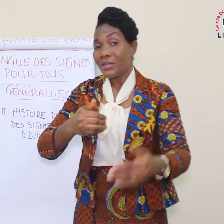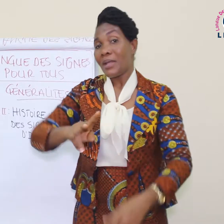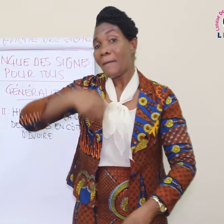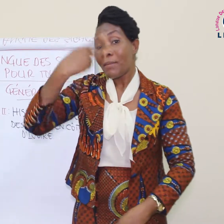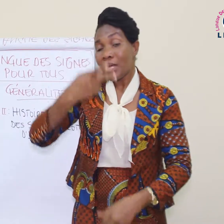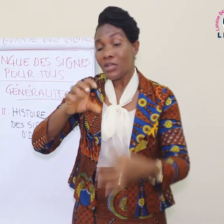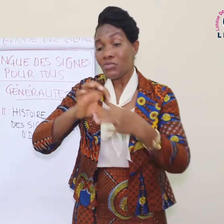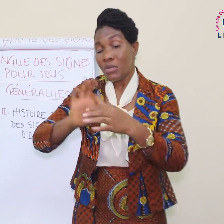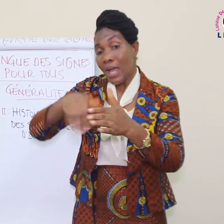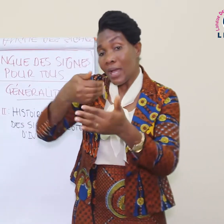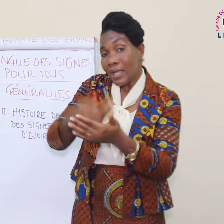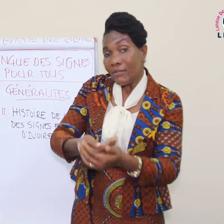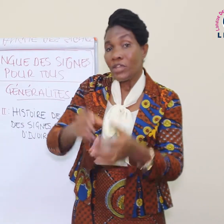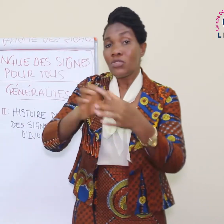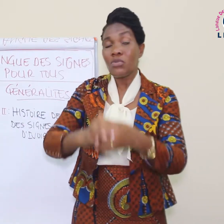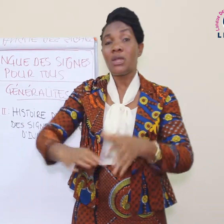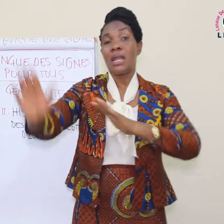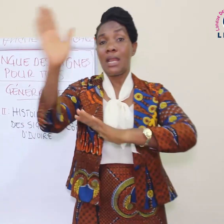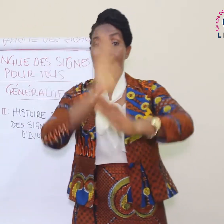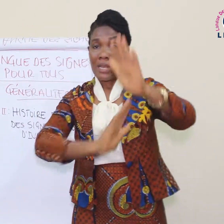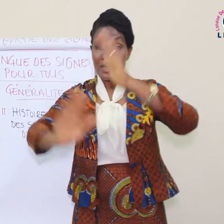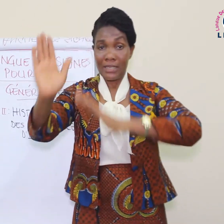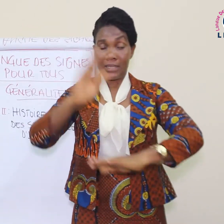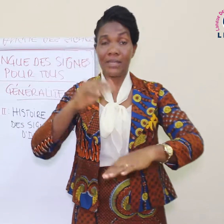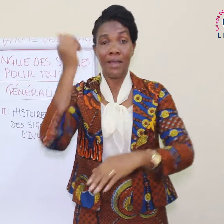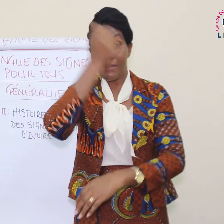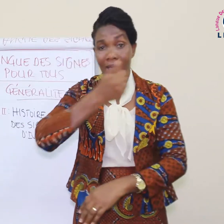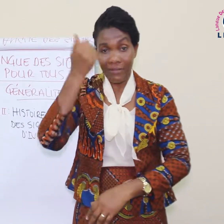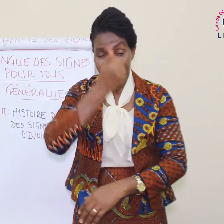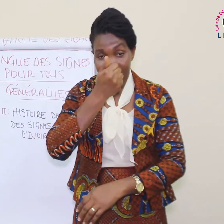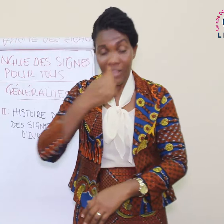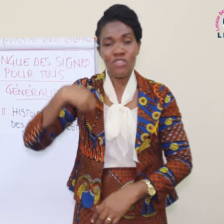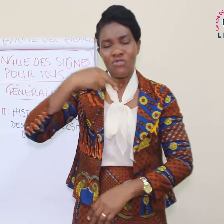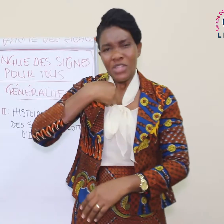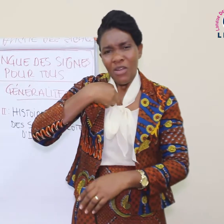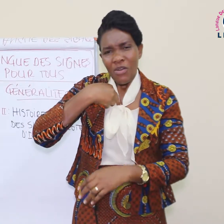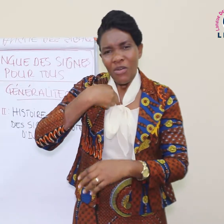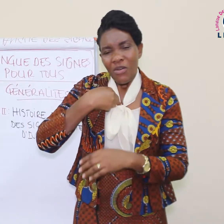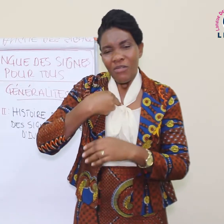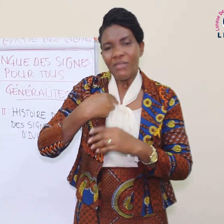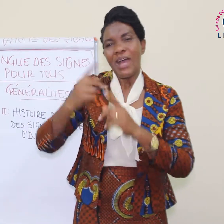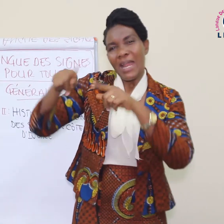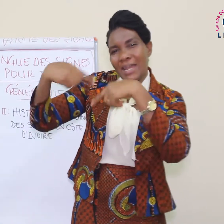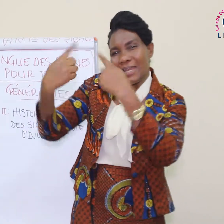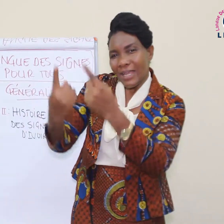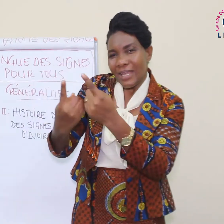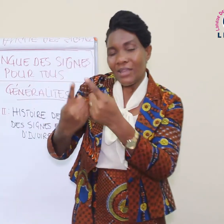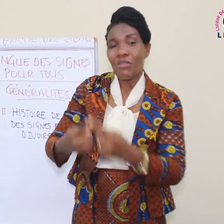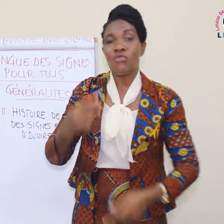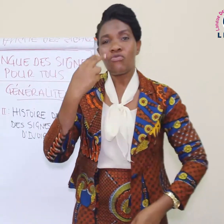des signes en Afrique et en Côte d'Ivoire, nous allons remonter un peu à l'origine de la langue des